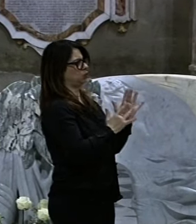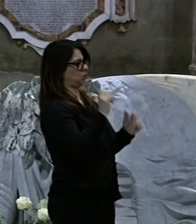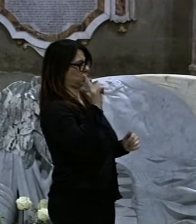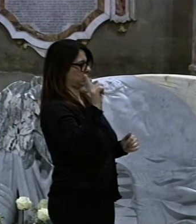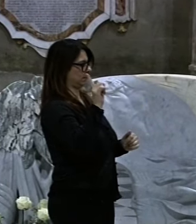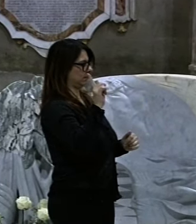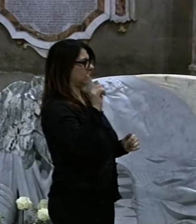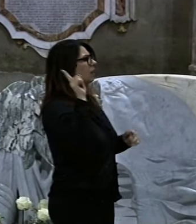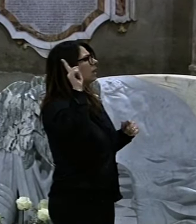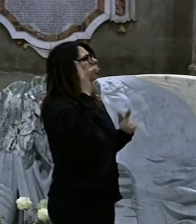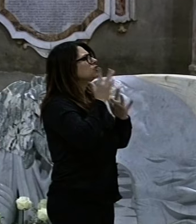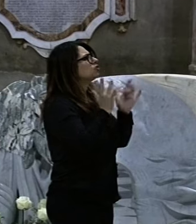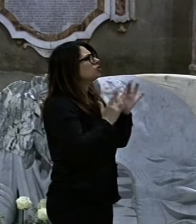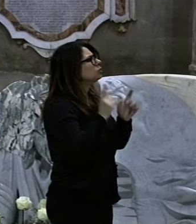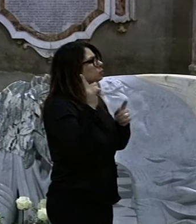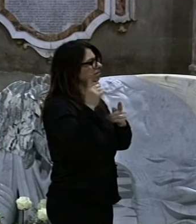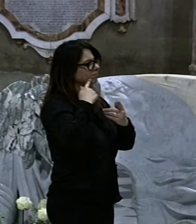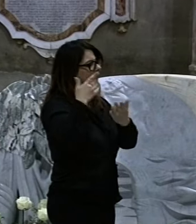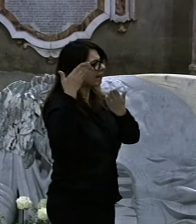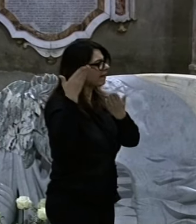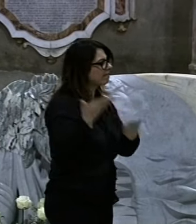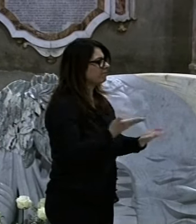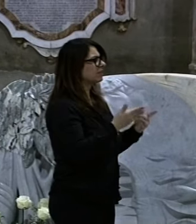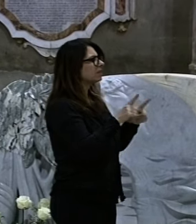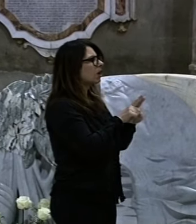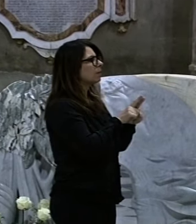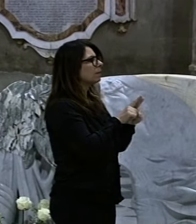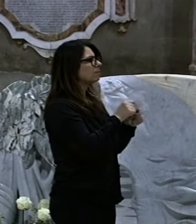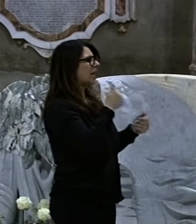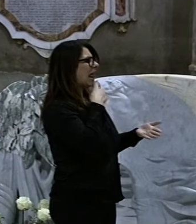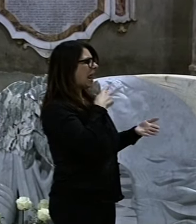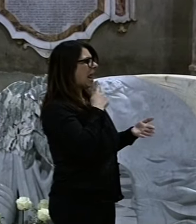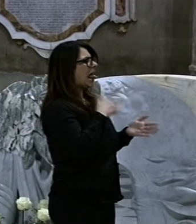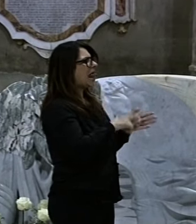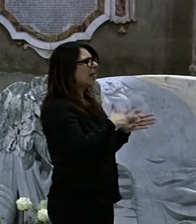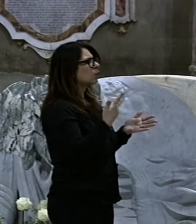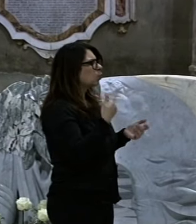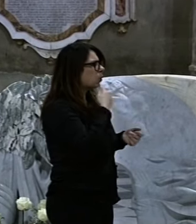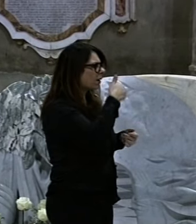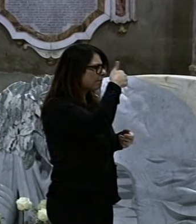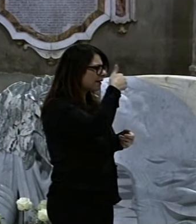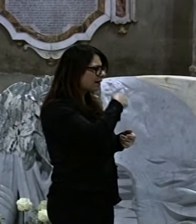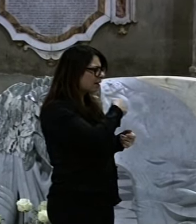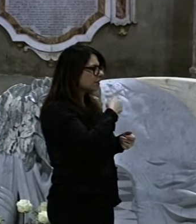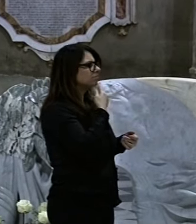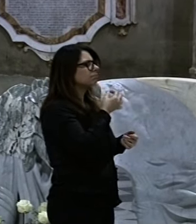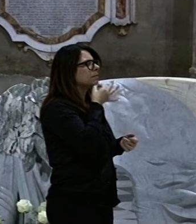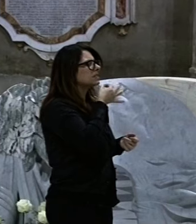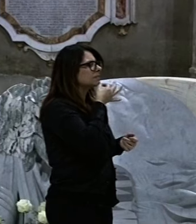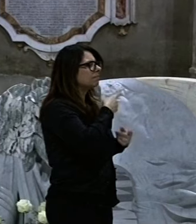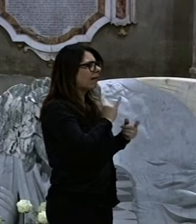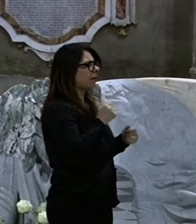E ci invita a questo proprio la scrittura che abbiamo ascoltato, la prima lettura che ci parla del